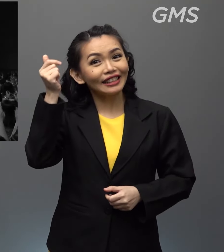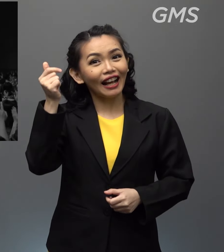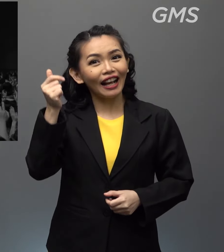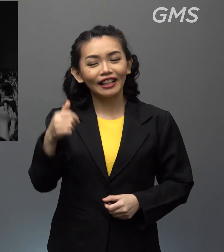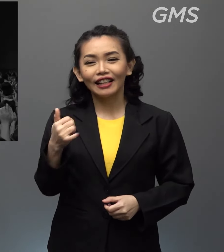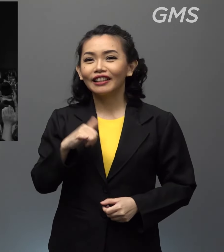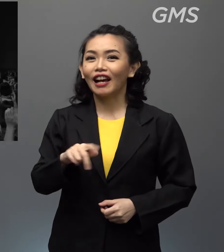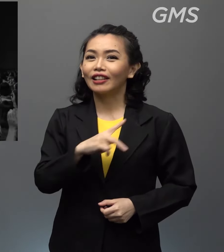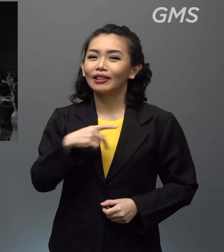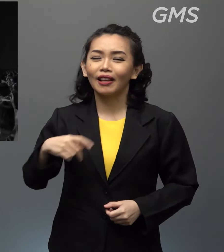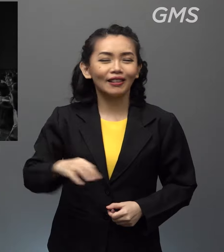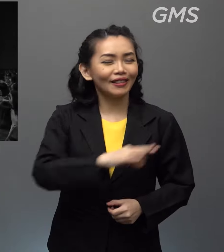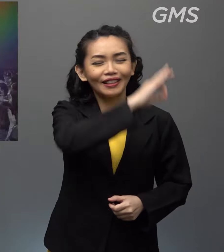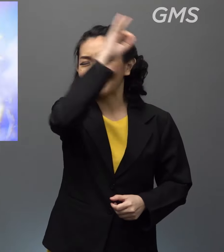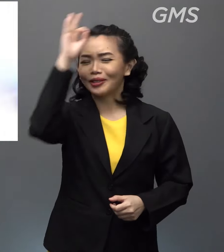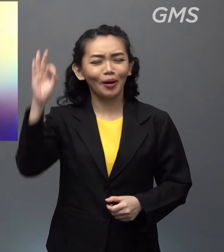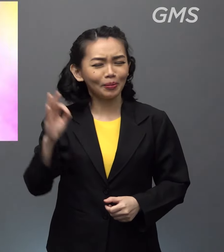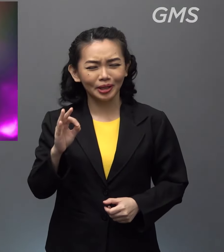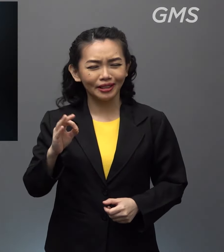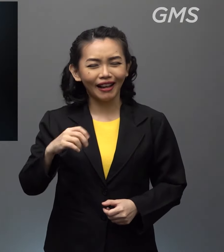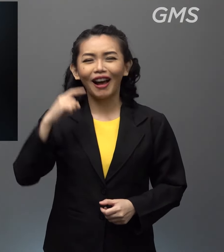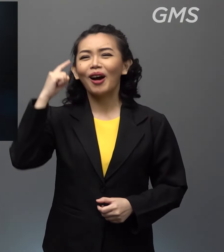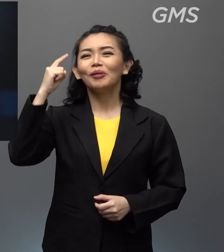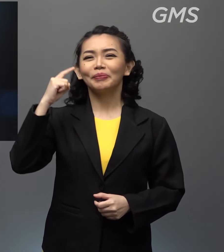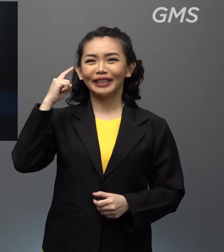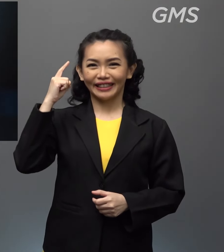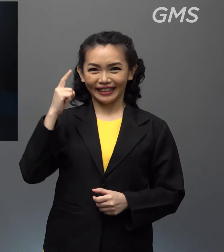belum pernah kita bayangkan.